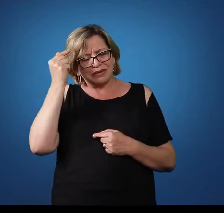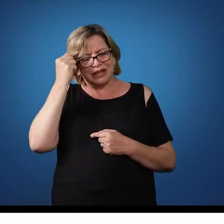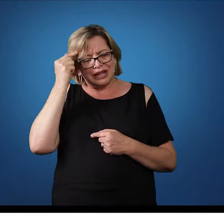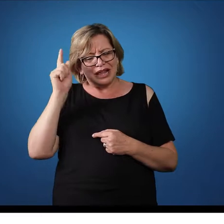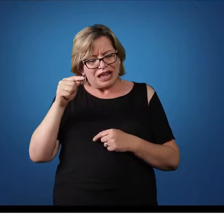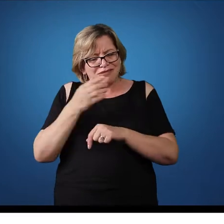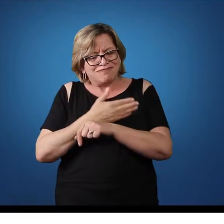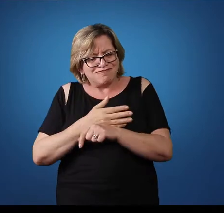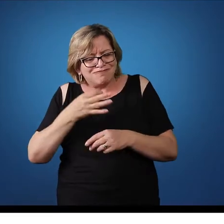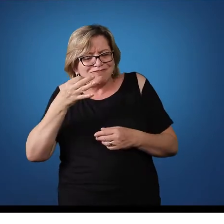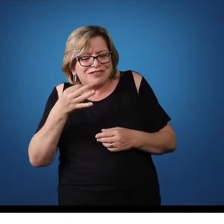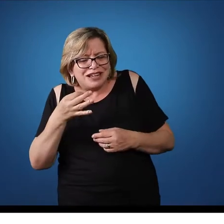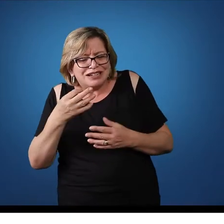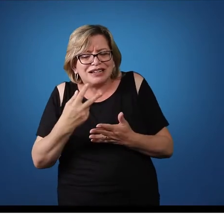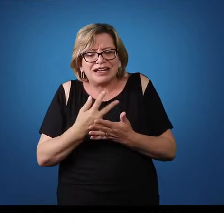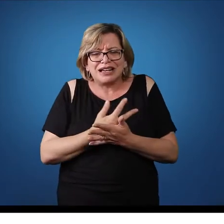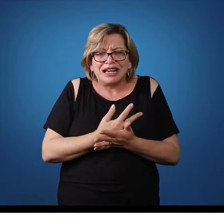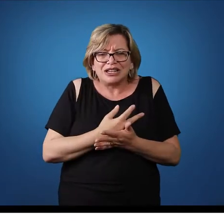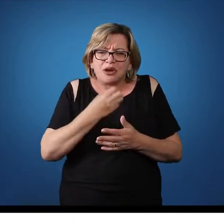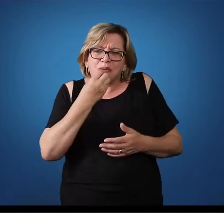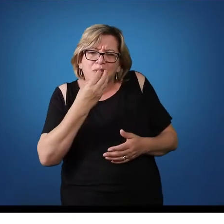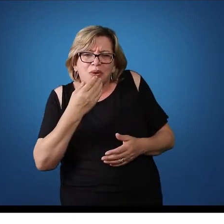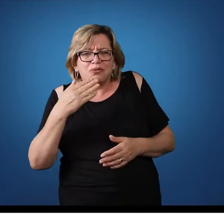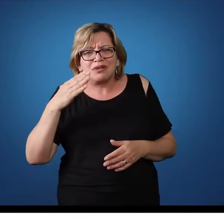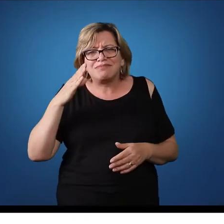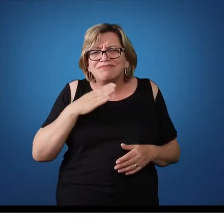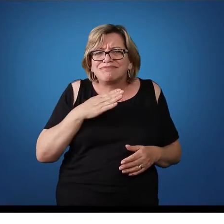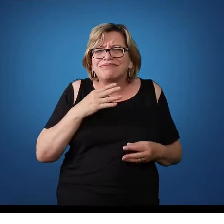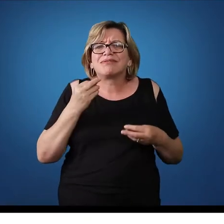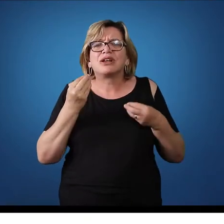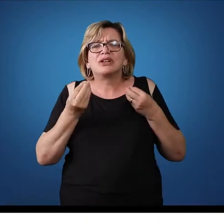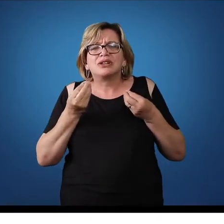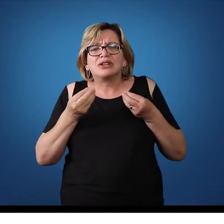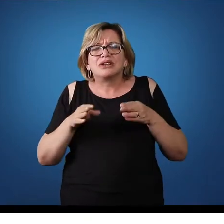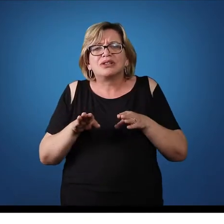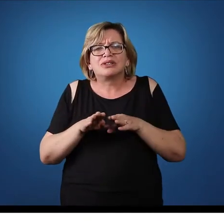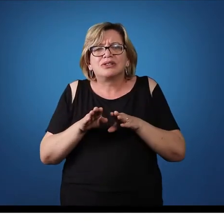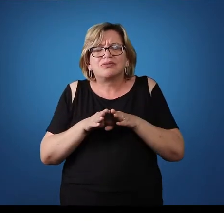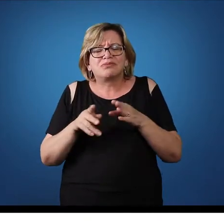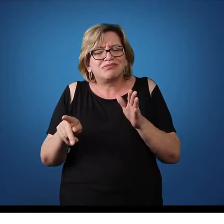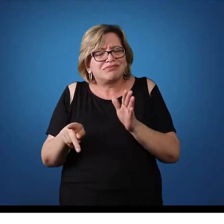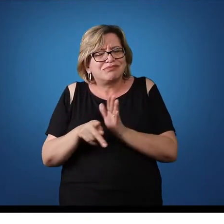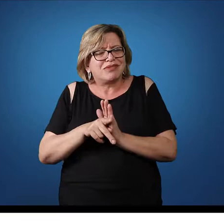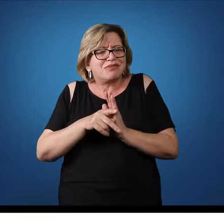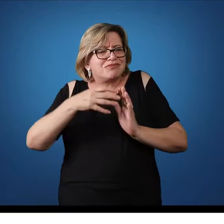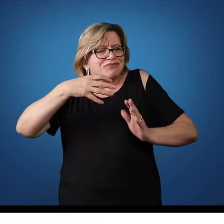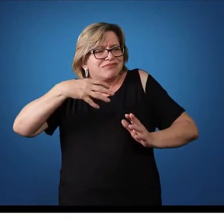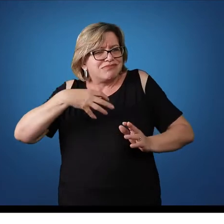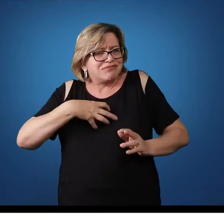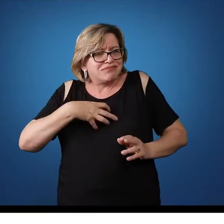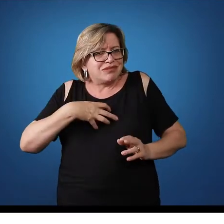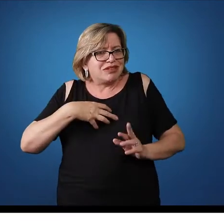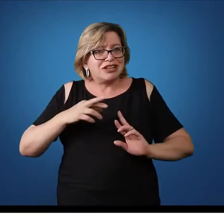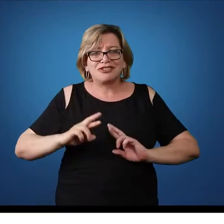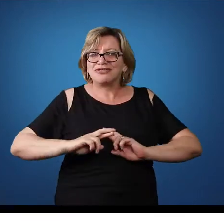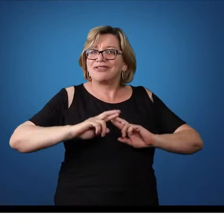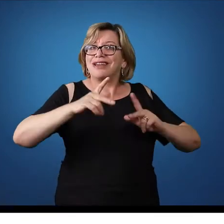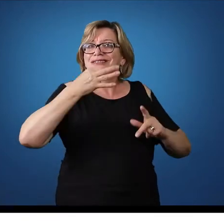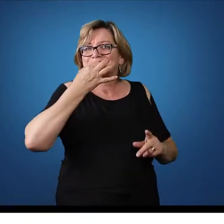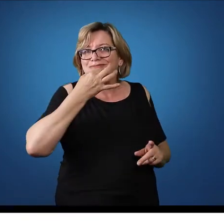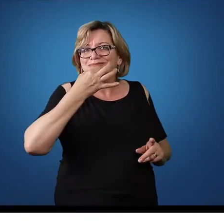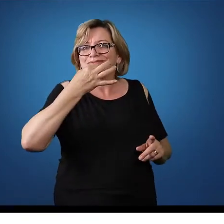é correta ou incorreta, boa ou má, em sentido absoluto, independentemente do que as pessoas